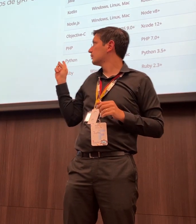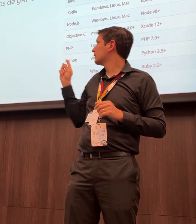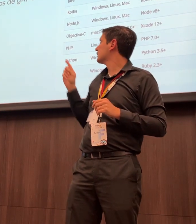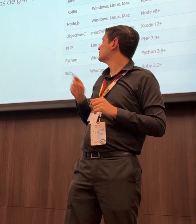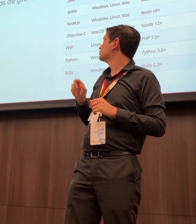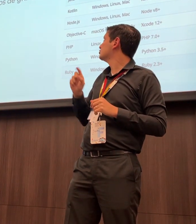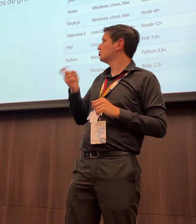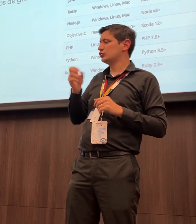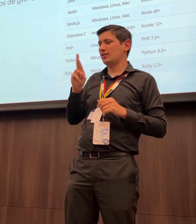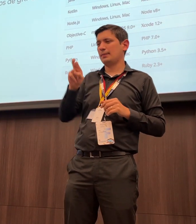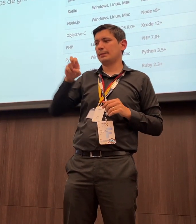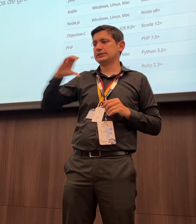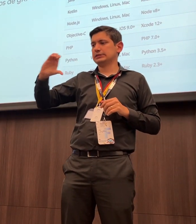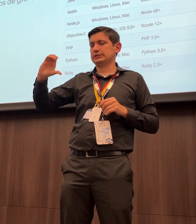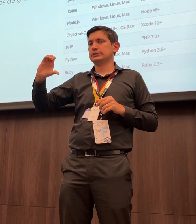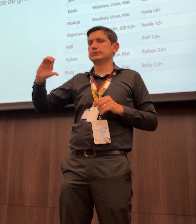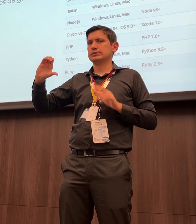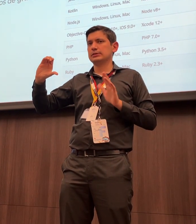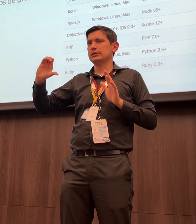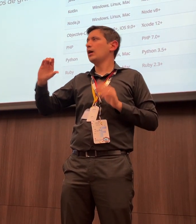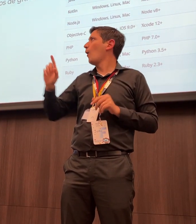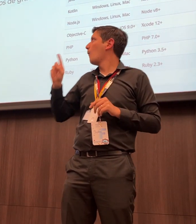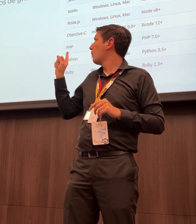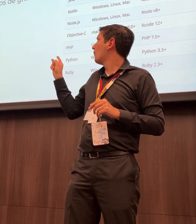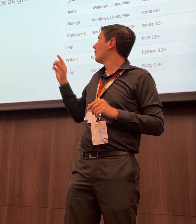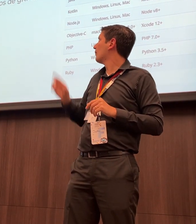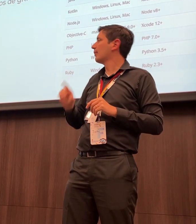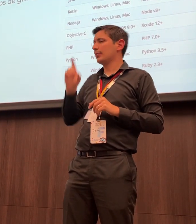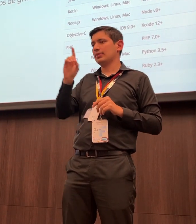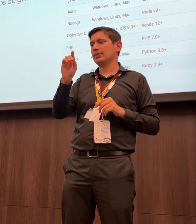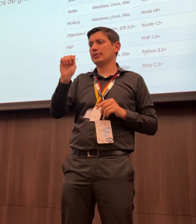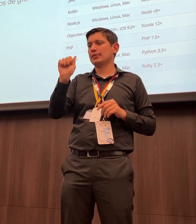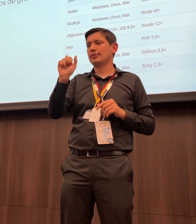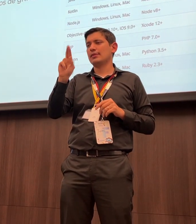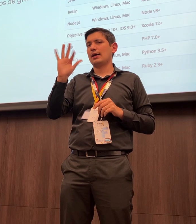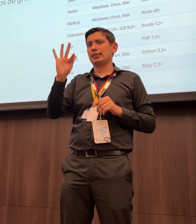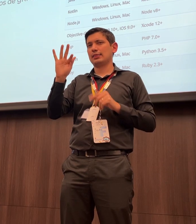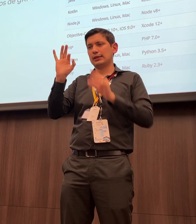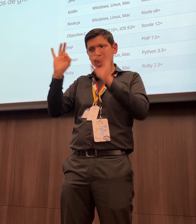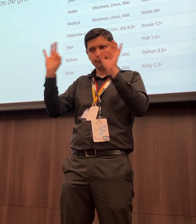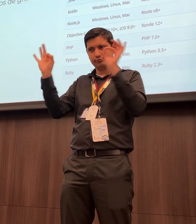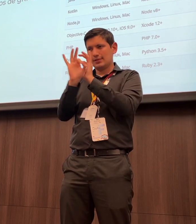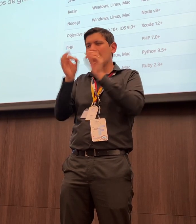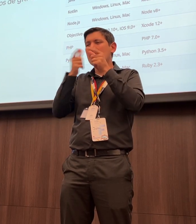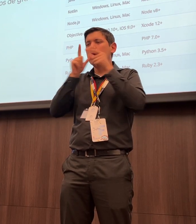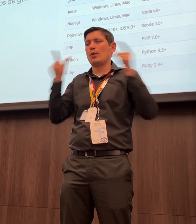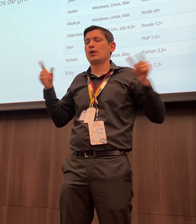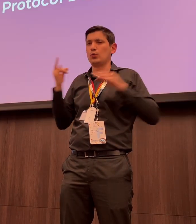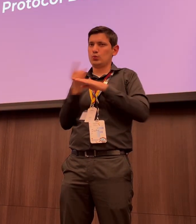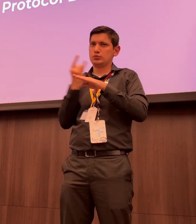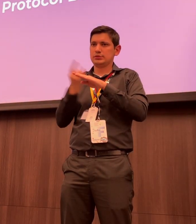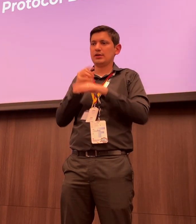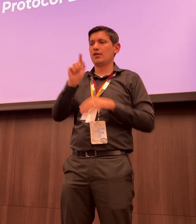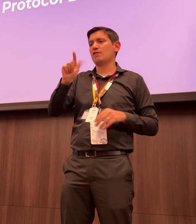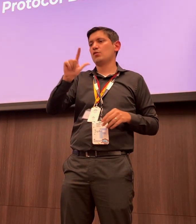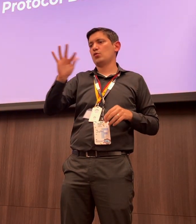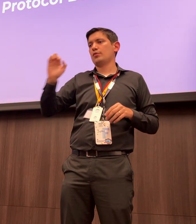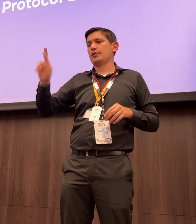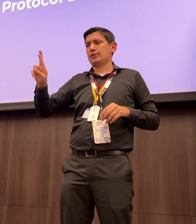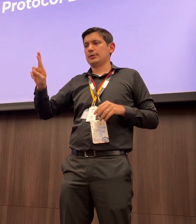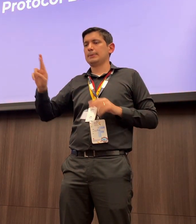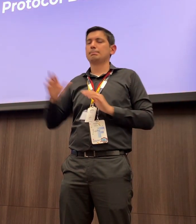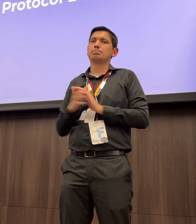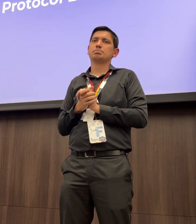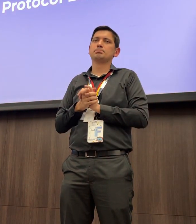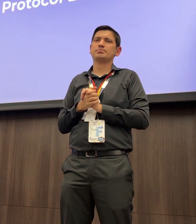ven, son bastantes. Dentro de eso está Dart, así que nos vamos a enfocar un poco en Dart, que es el lenguaje que usamos para Flutter. Y